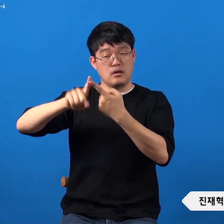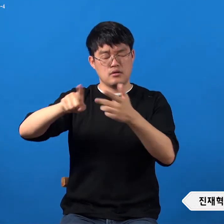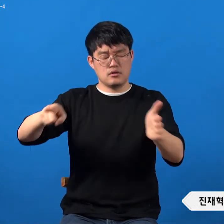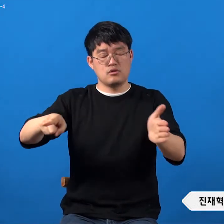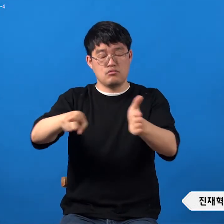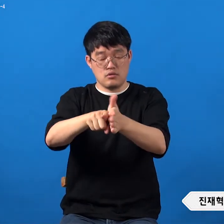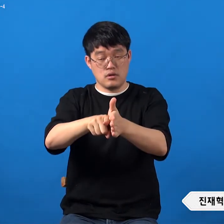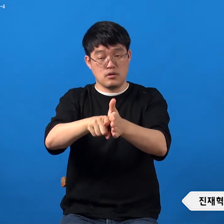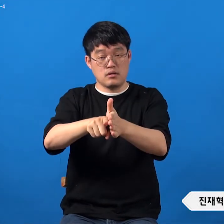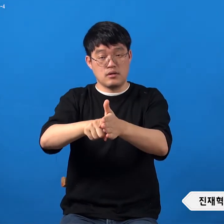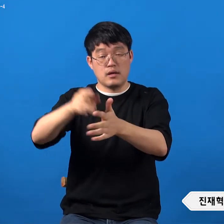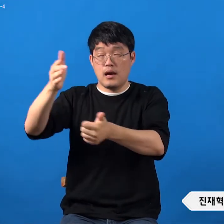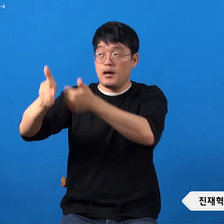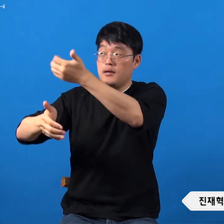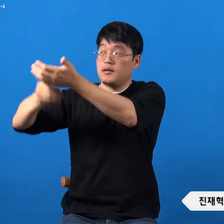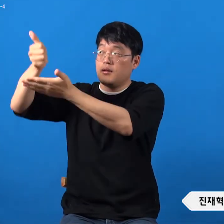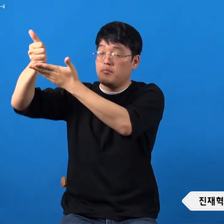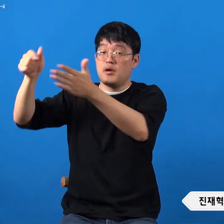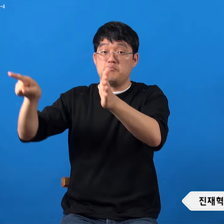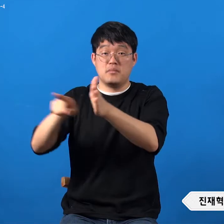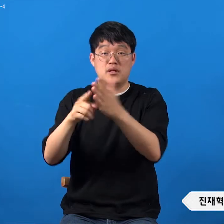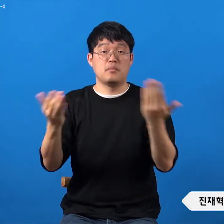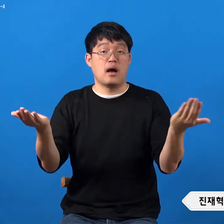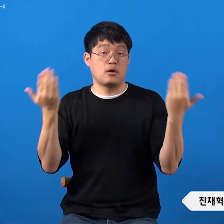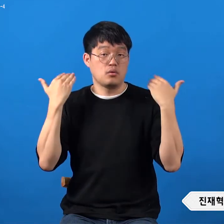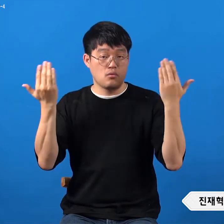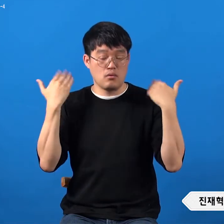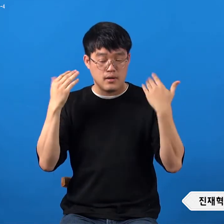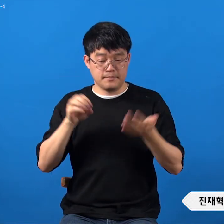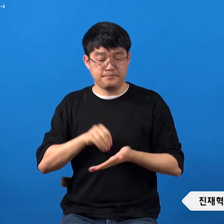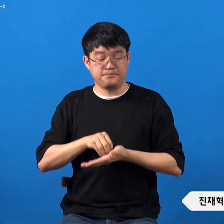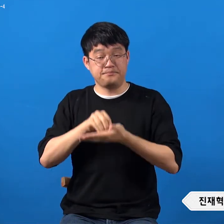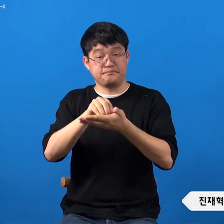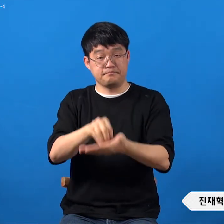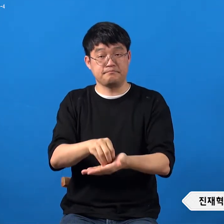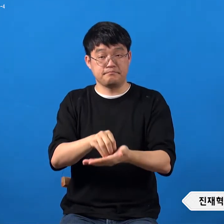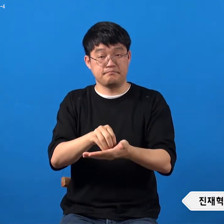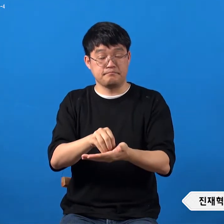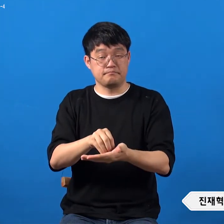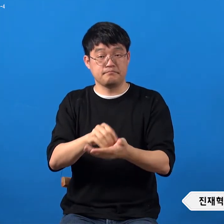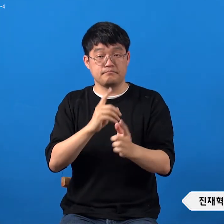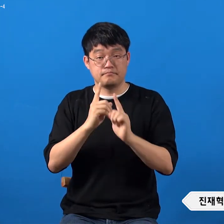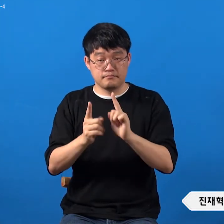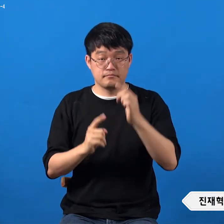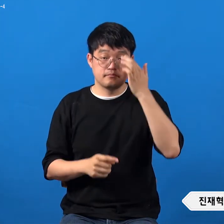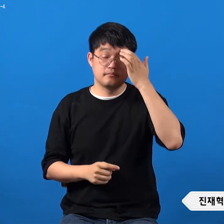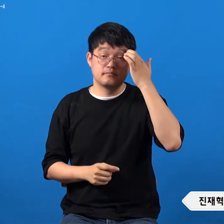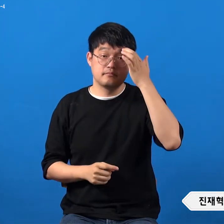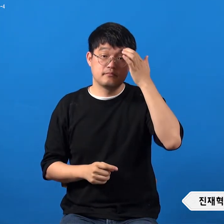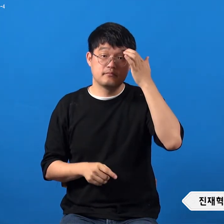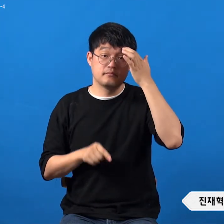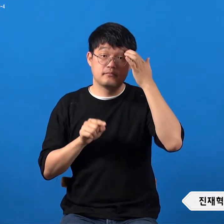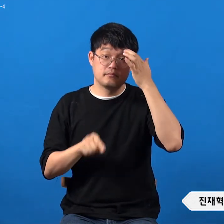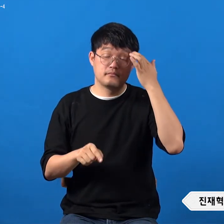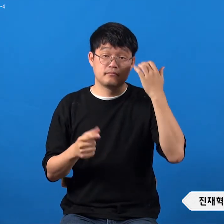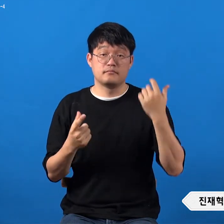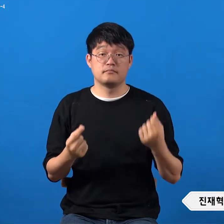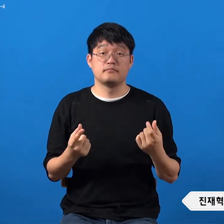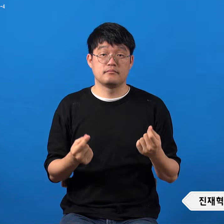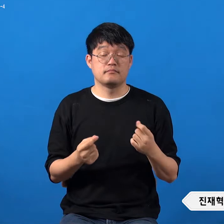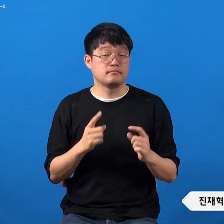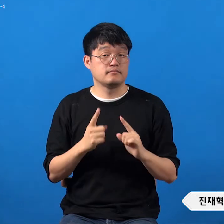신뢰, 하나님의 믿음 학교에 입학을 말합니다. 그렇게